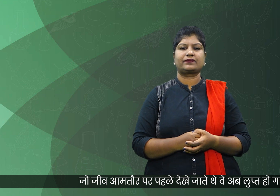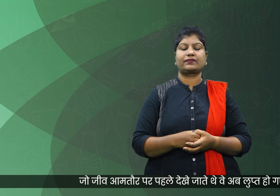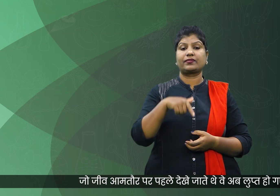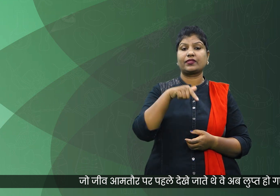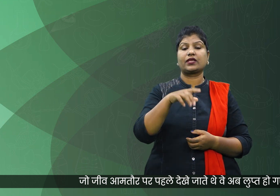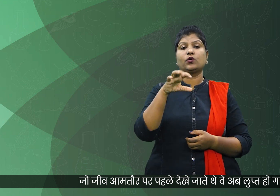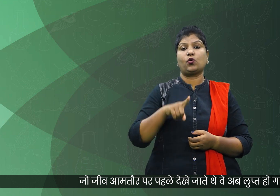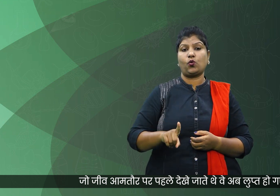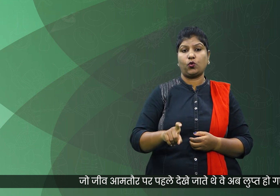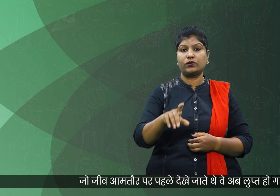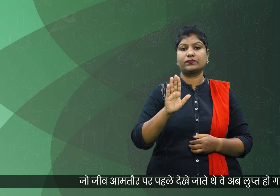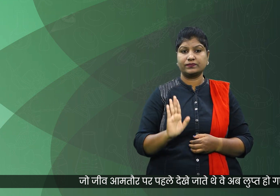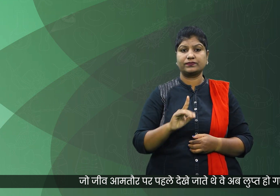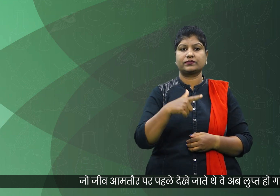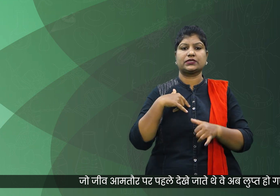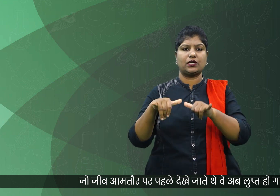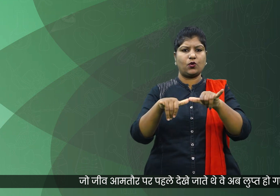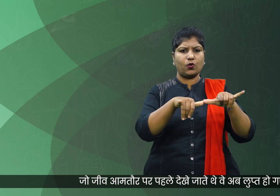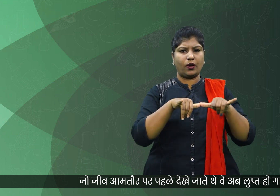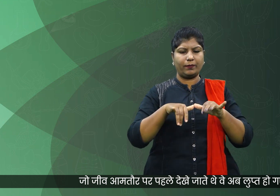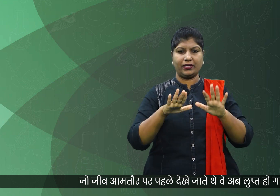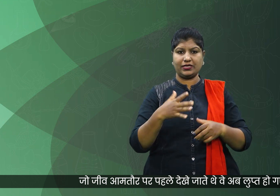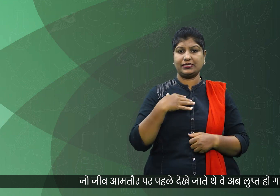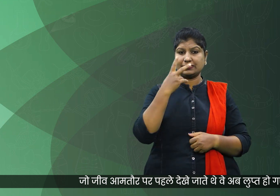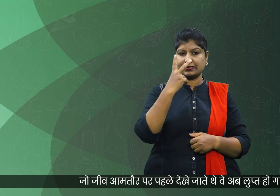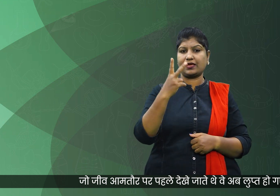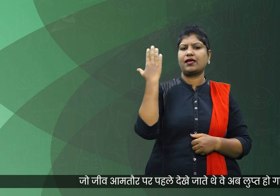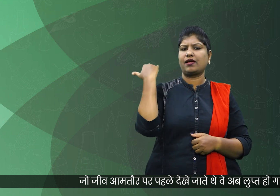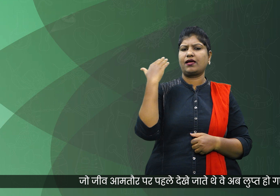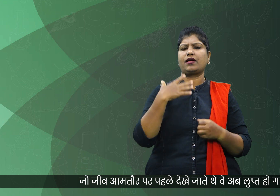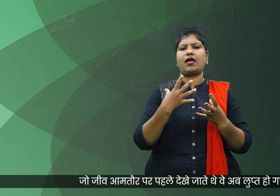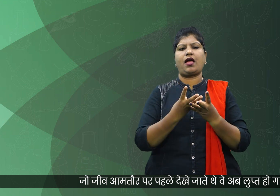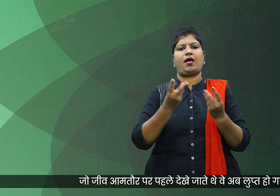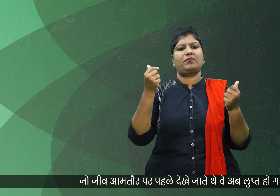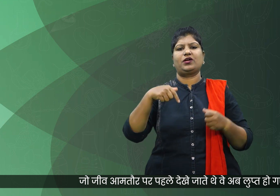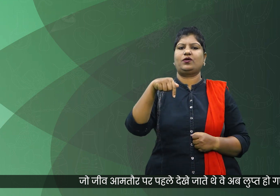तौर पर पहले देखे जाते थे, वे अब लुप्थ हो गए है।